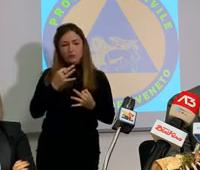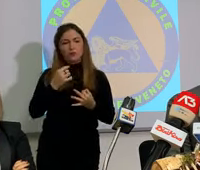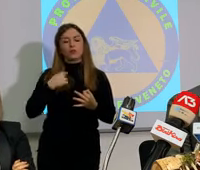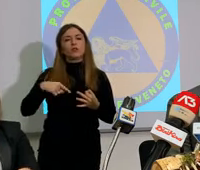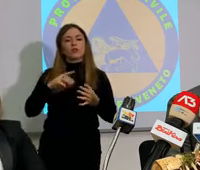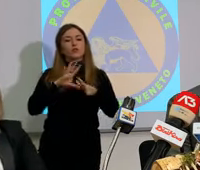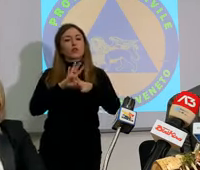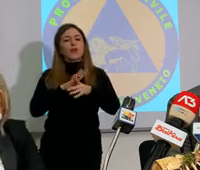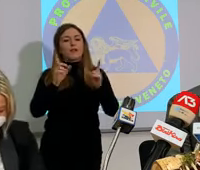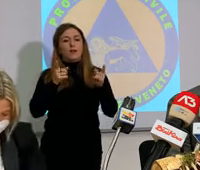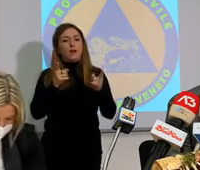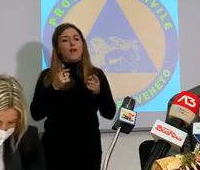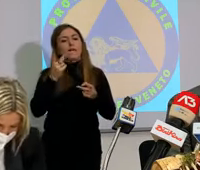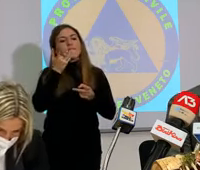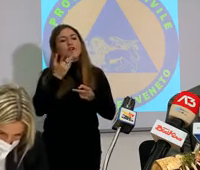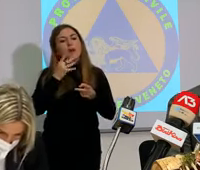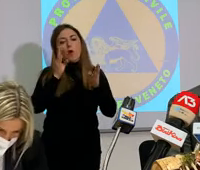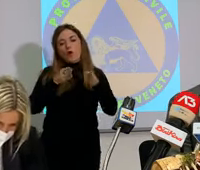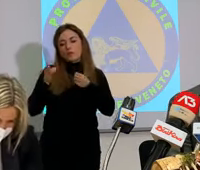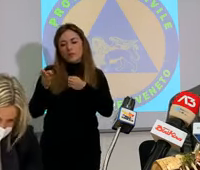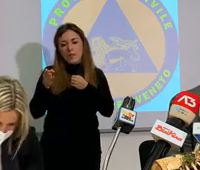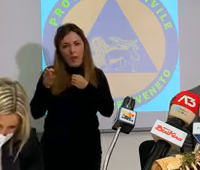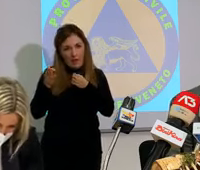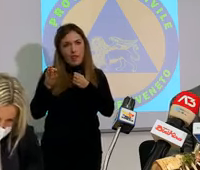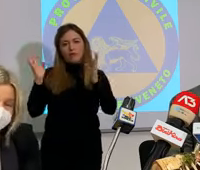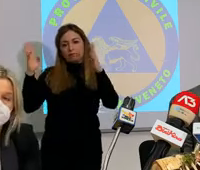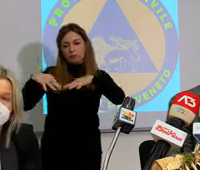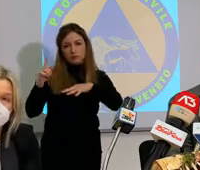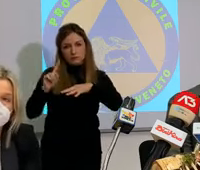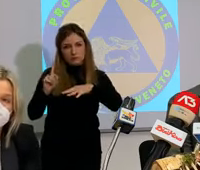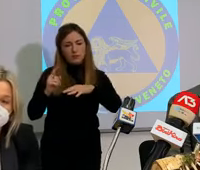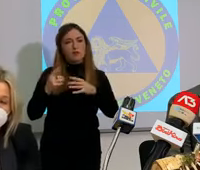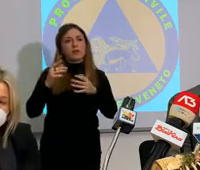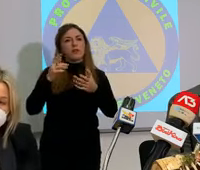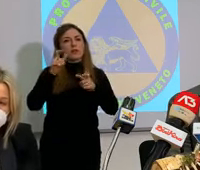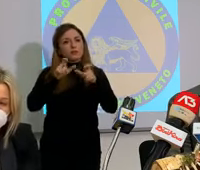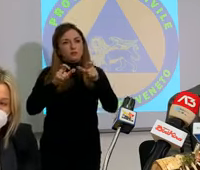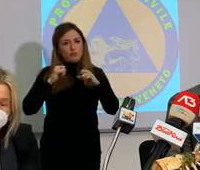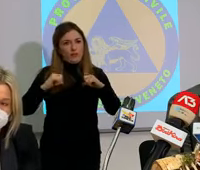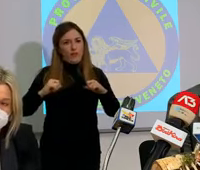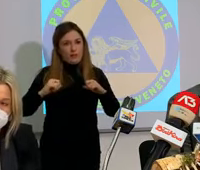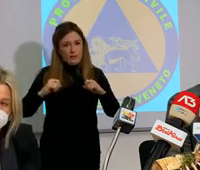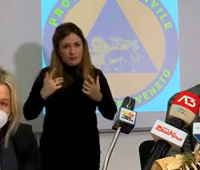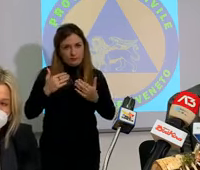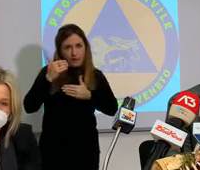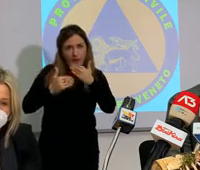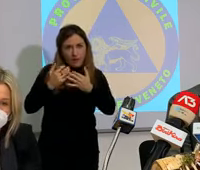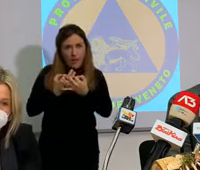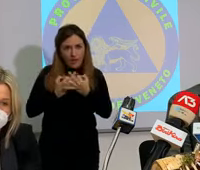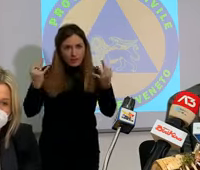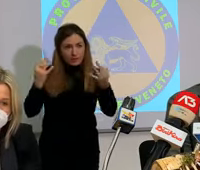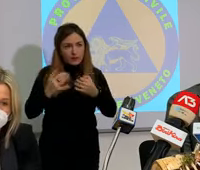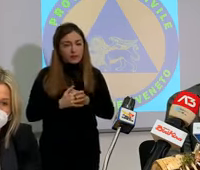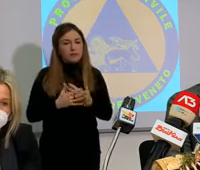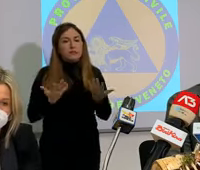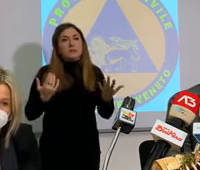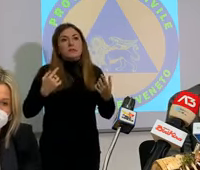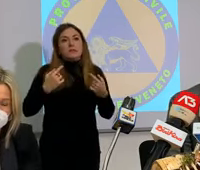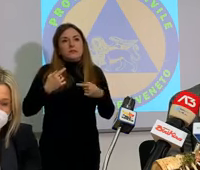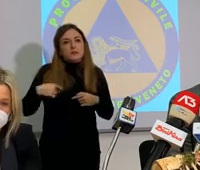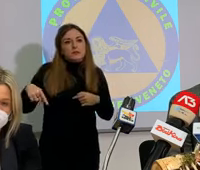in modo che gli ospedali non vadano in collasso che i cittadini non si riescano più a curare e quindi in questa fase a noi le restrizioni